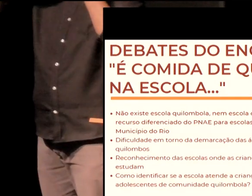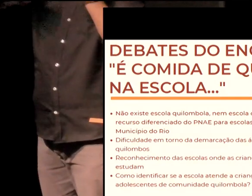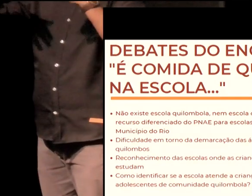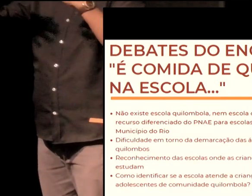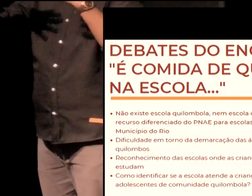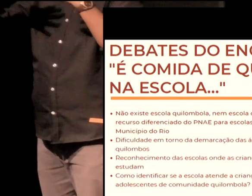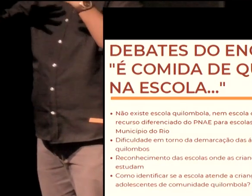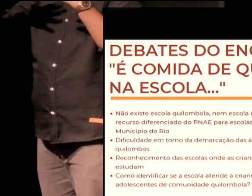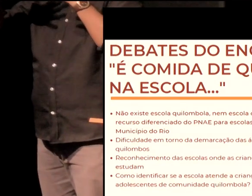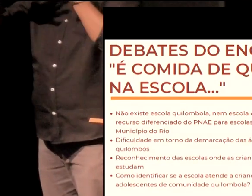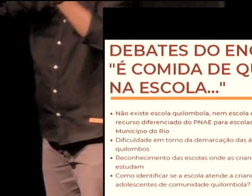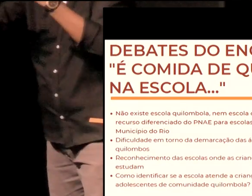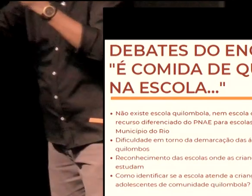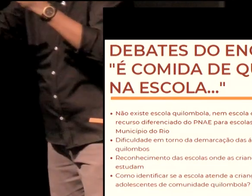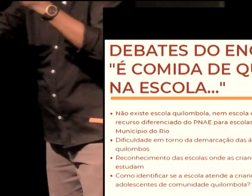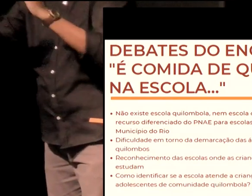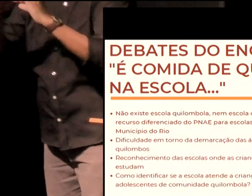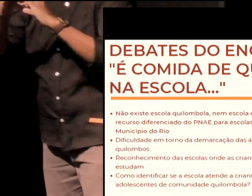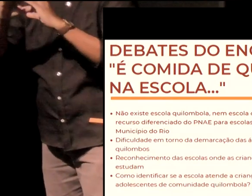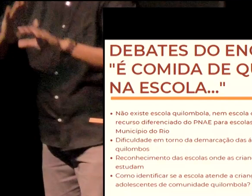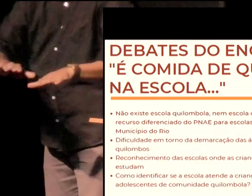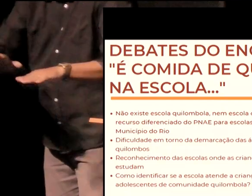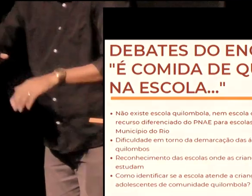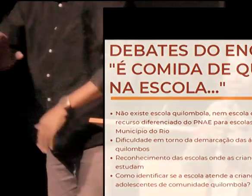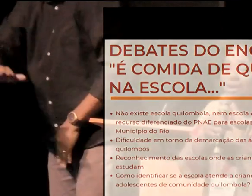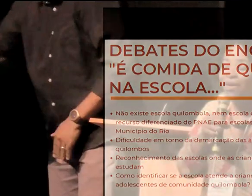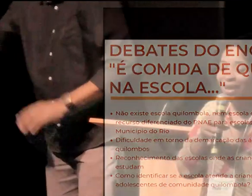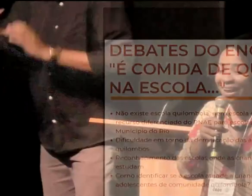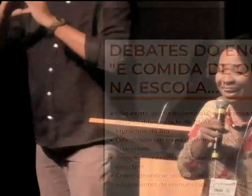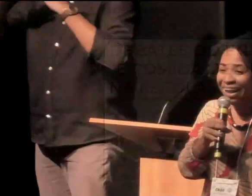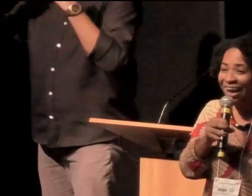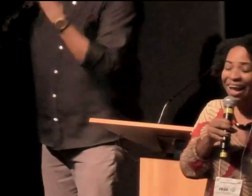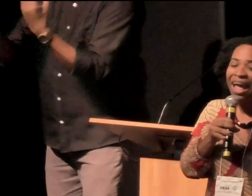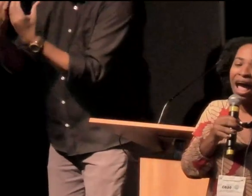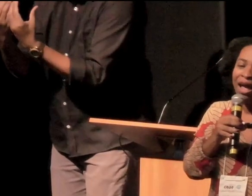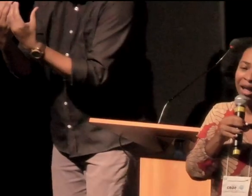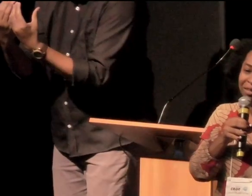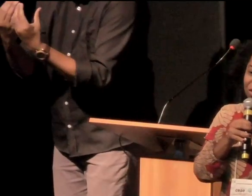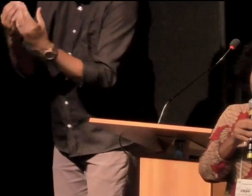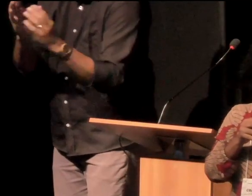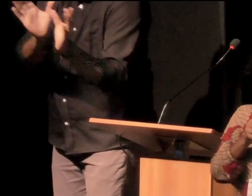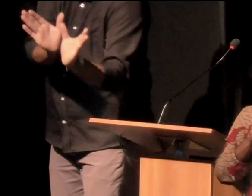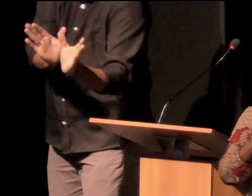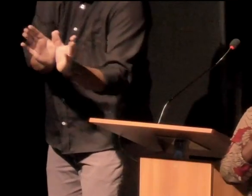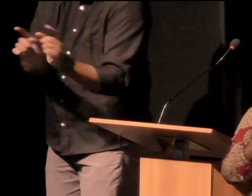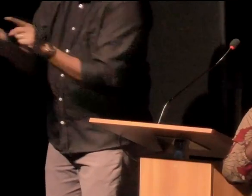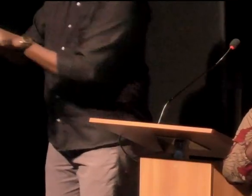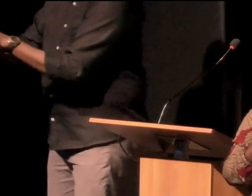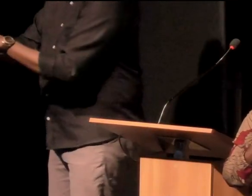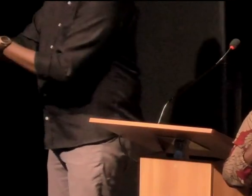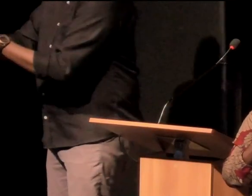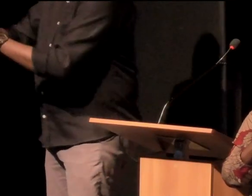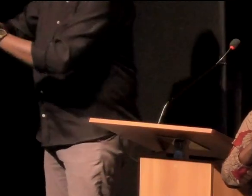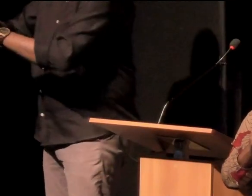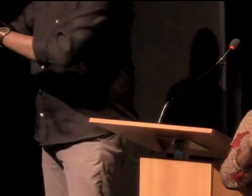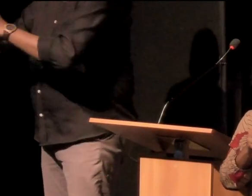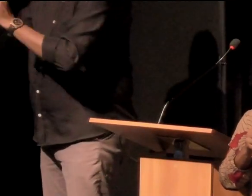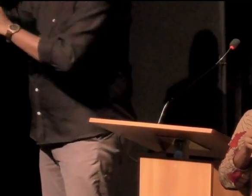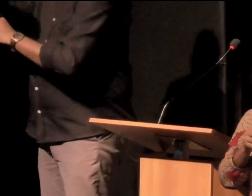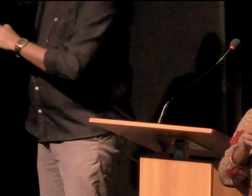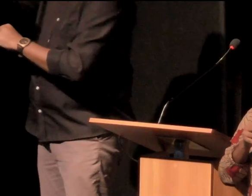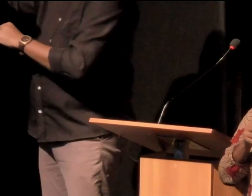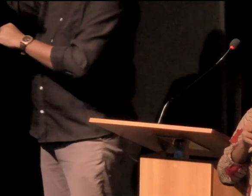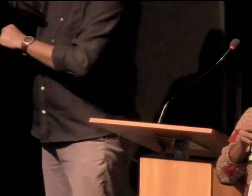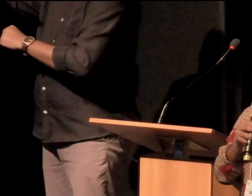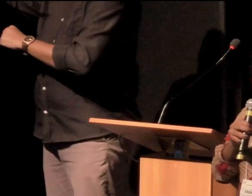é Ouve na comunidade né gente então essas respostas parecem óbvios Mas é